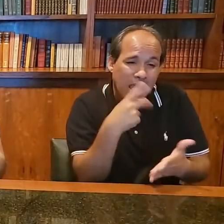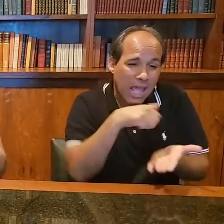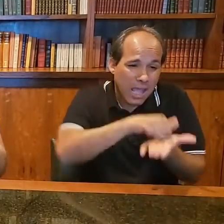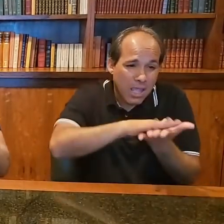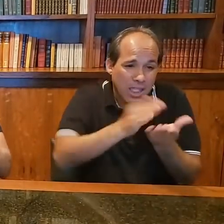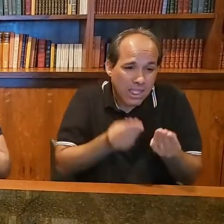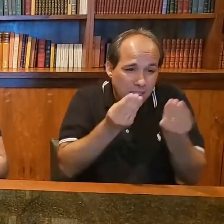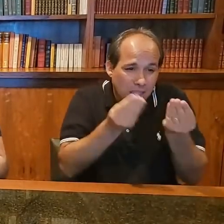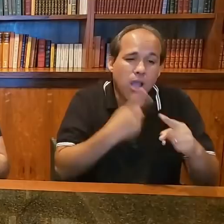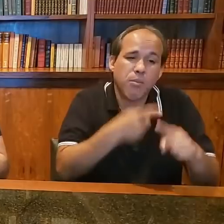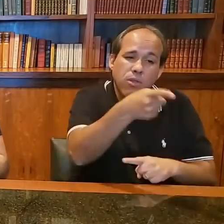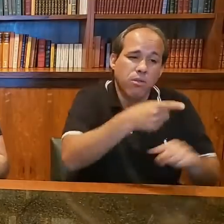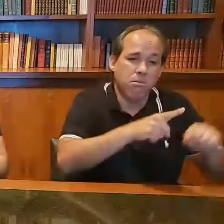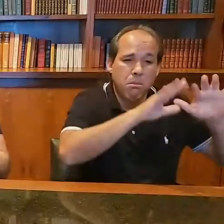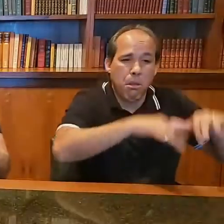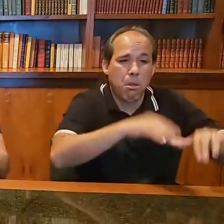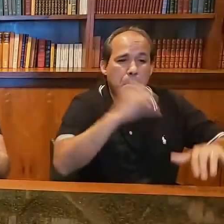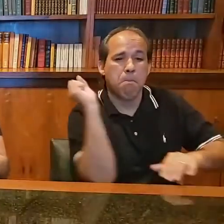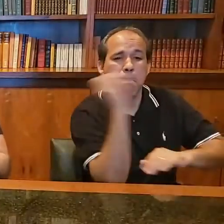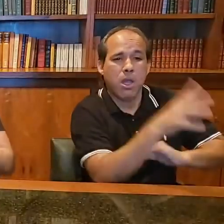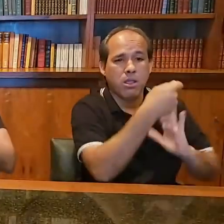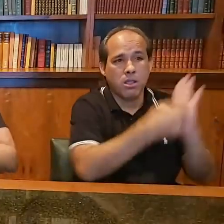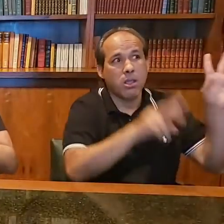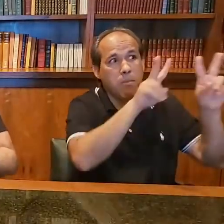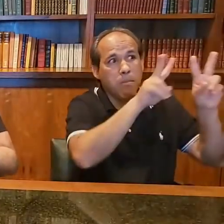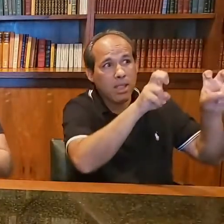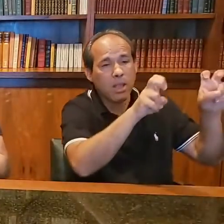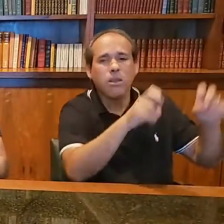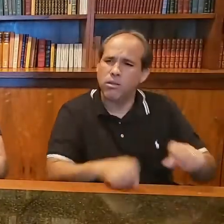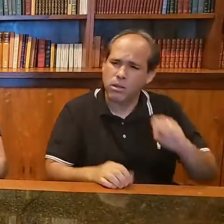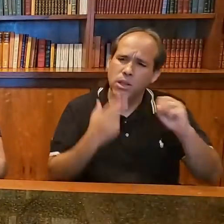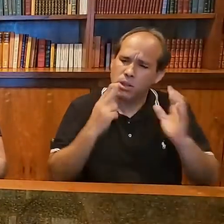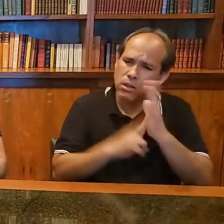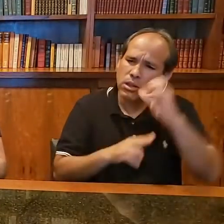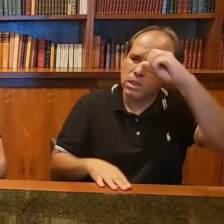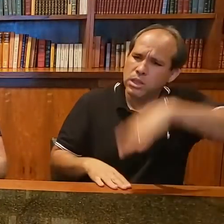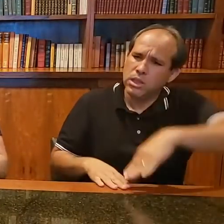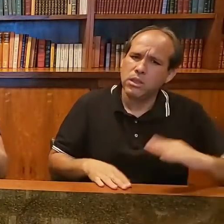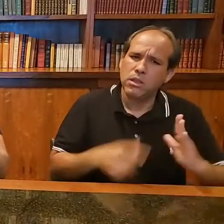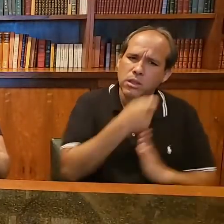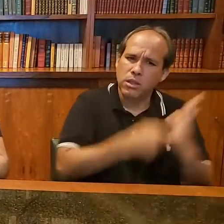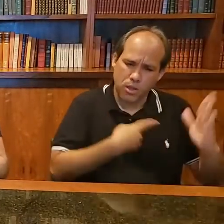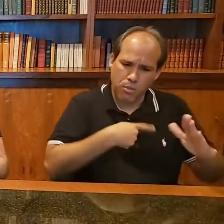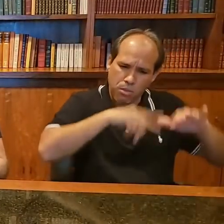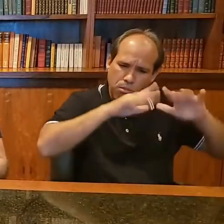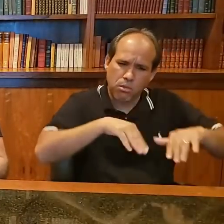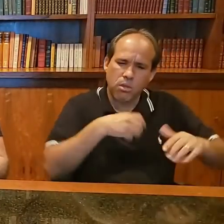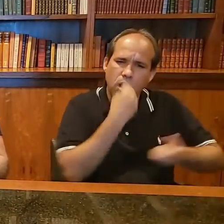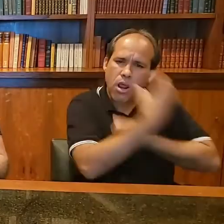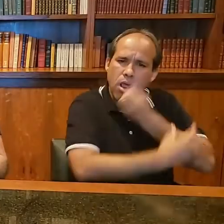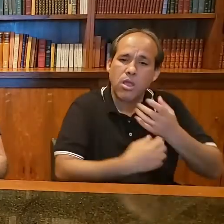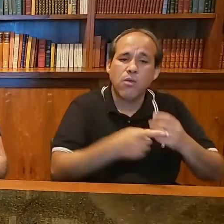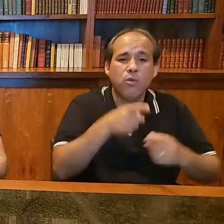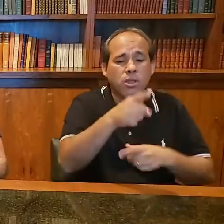porque você escreveu na revista Veja, fez uma matéria, sim, fiz a matéria, você transgrediu